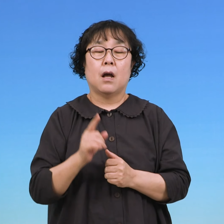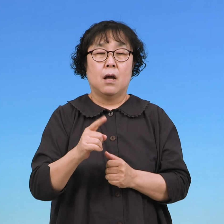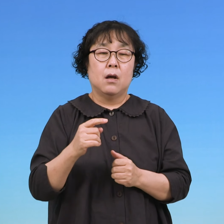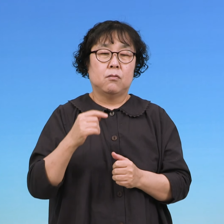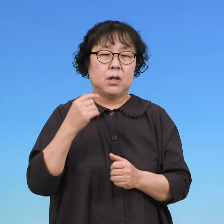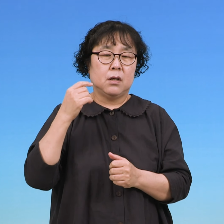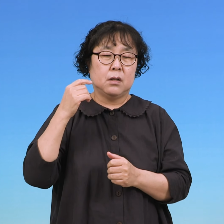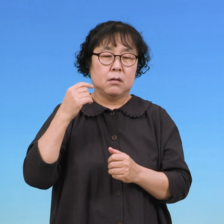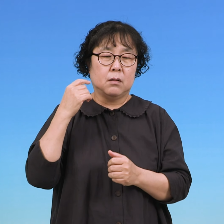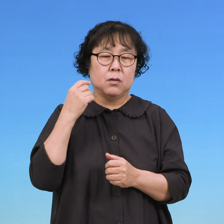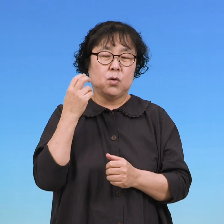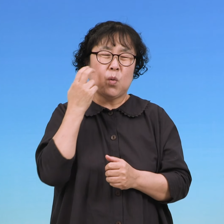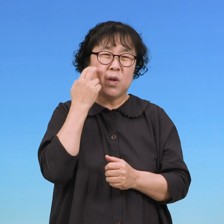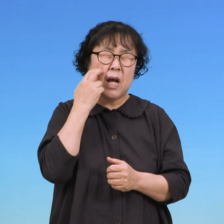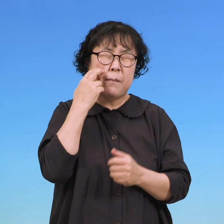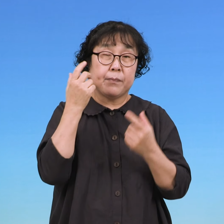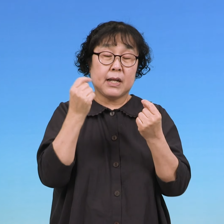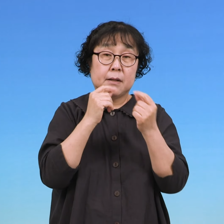유전 무죄,